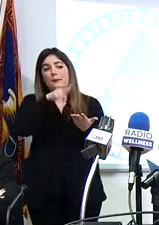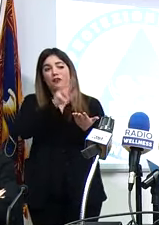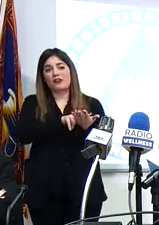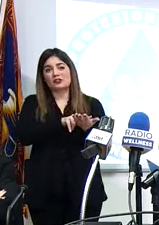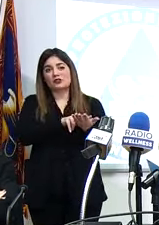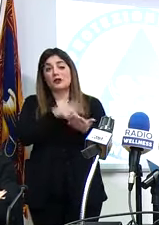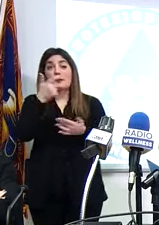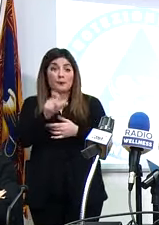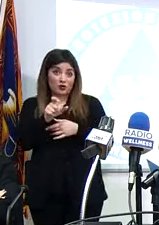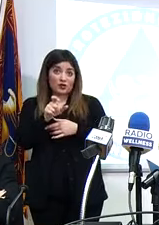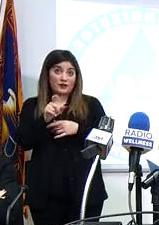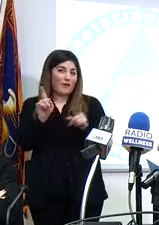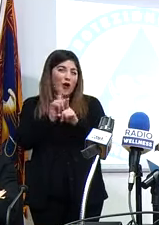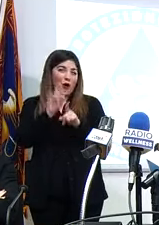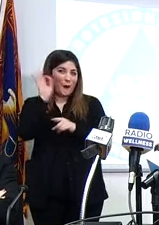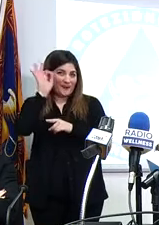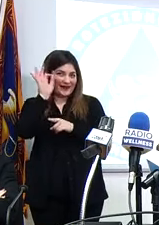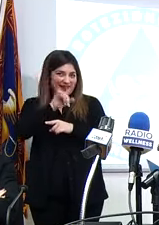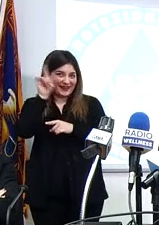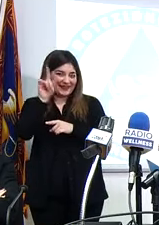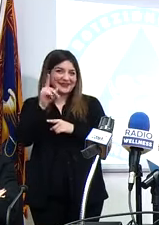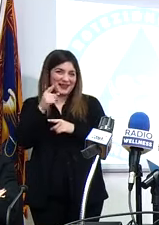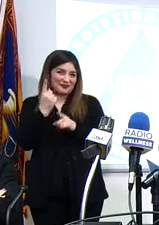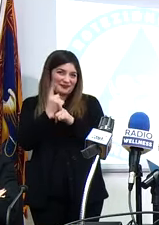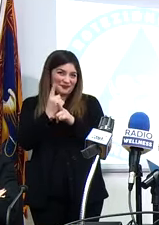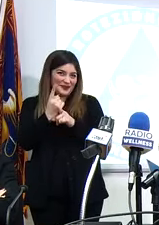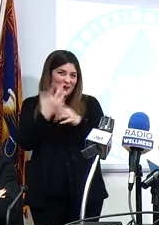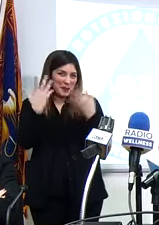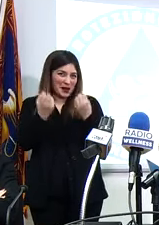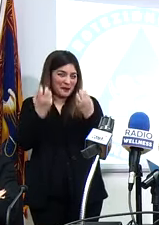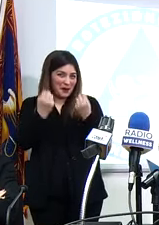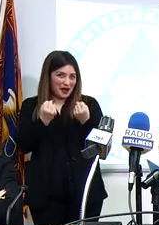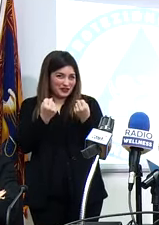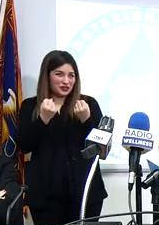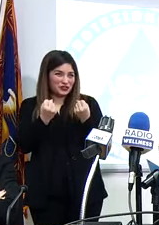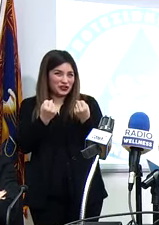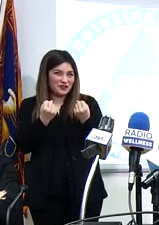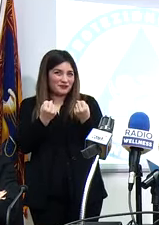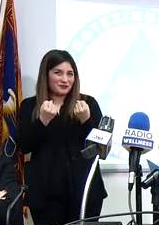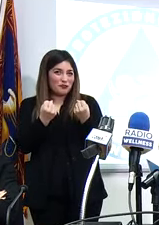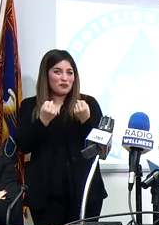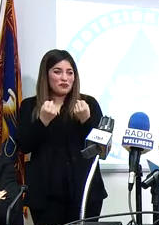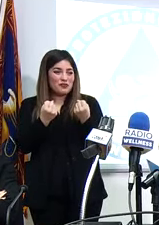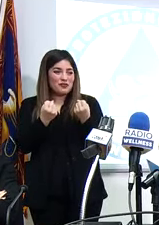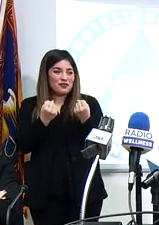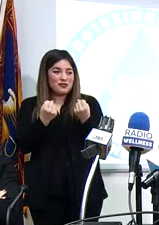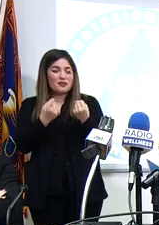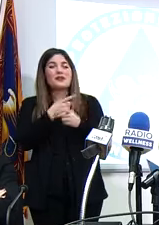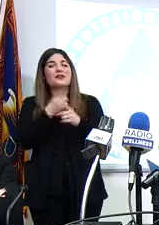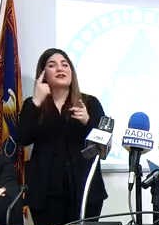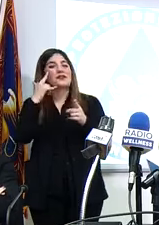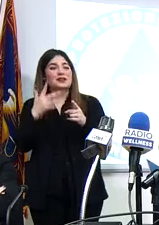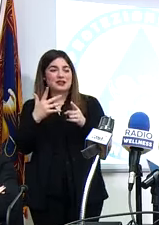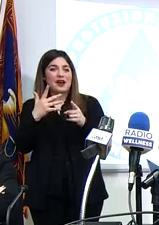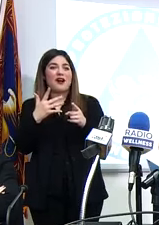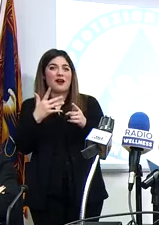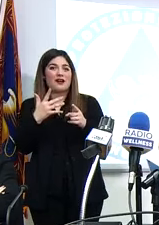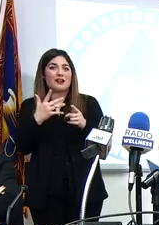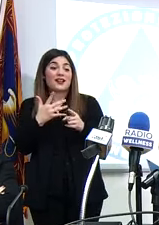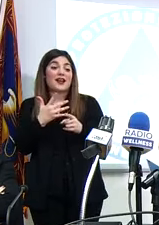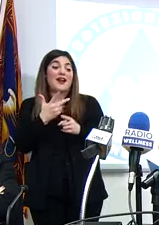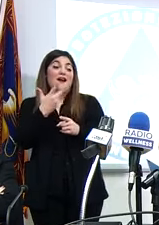gli inglesi, ecco, per essere pragmatici, sapete che l'efficacia di un vaccino si misura come efficacy in inglese,